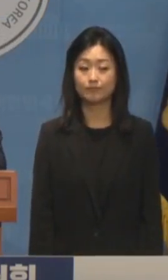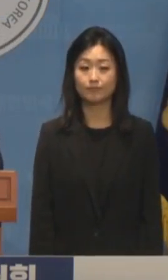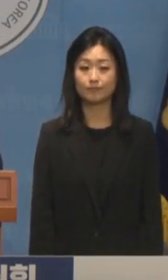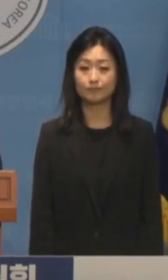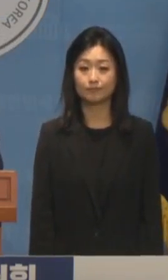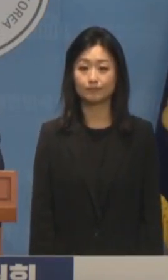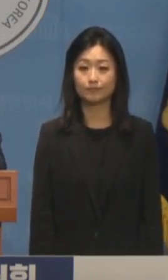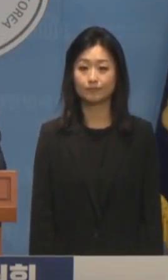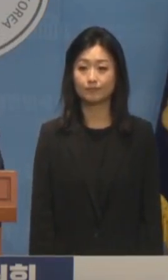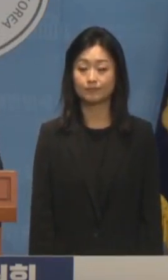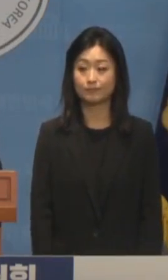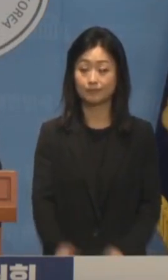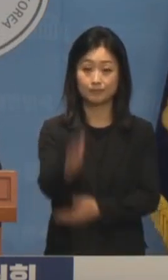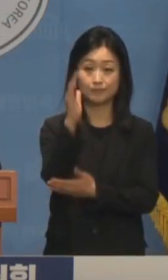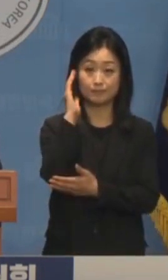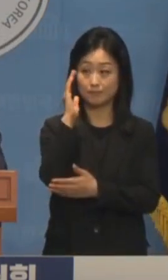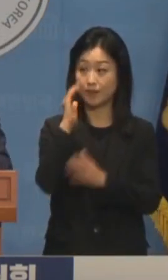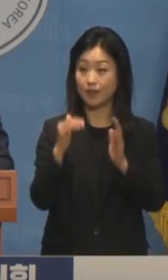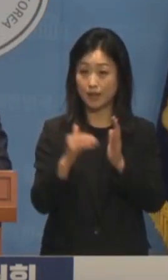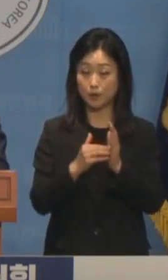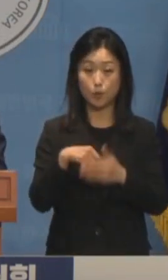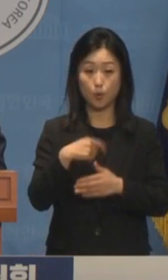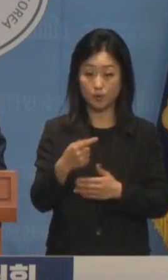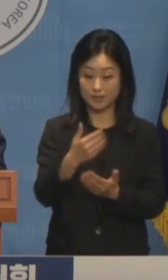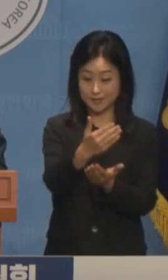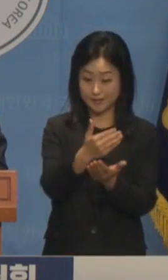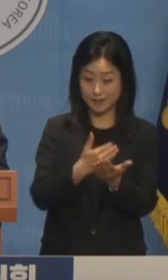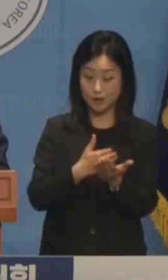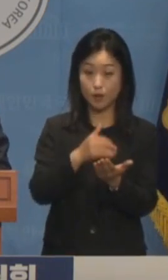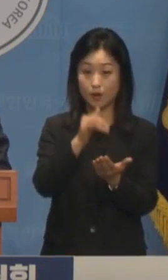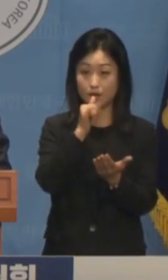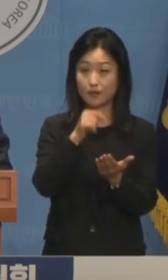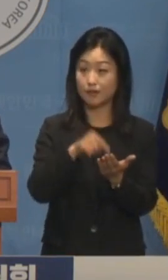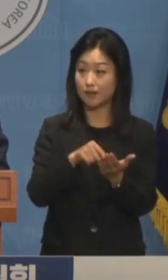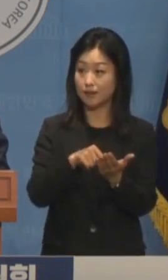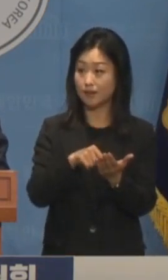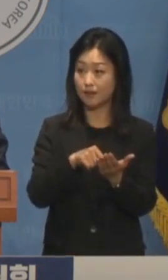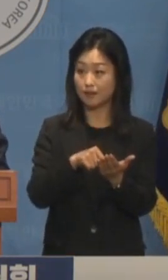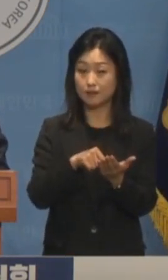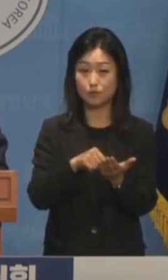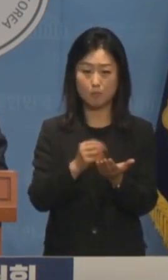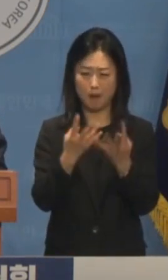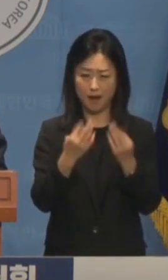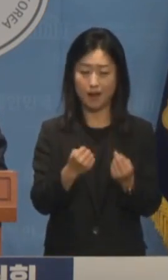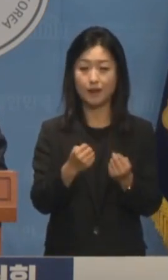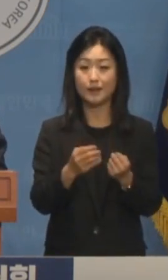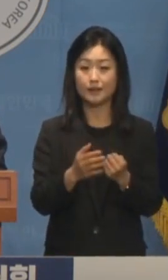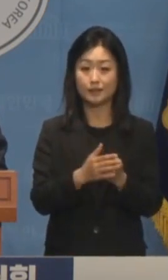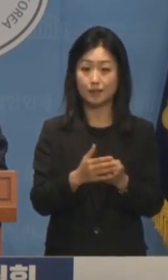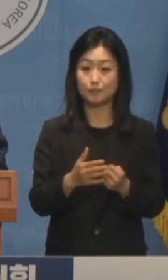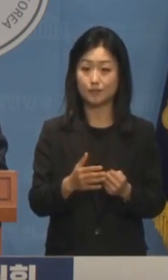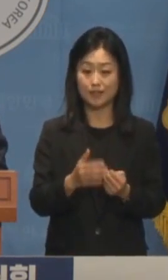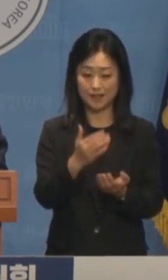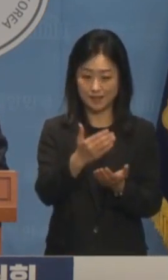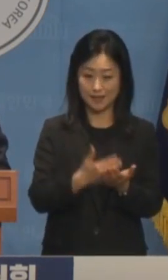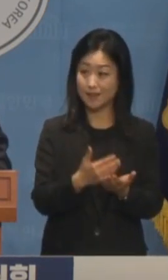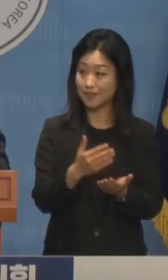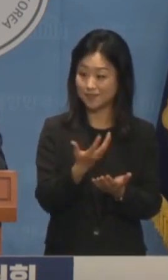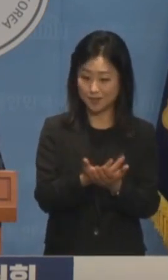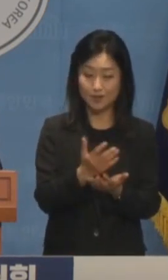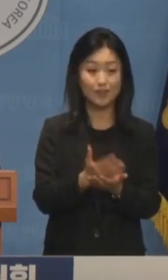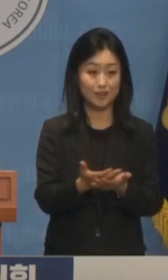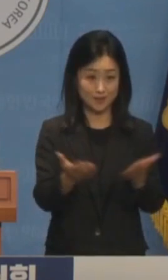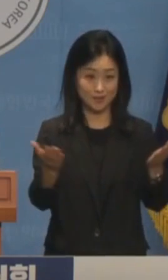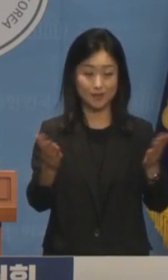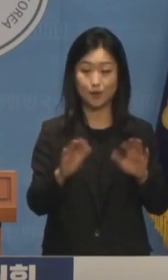예, 준비된 발언은 다 끝났고요. 오늘 기자회견문이 있는데 기자회견문은 분량이 좀 돼서 회견문으로 가름을 하고